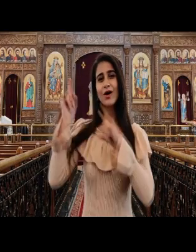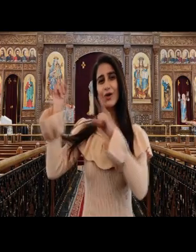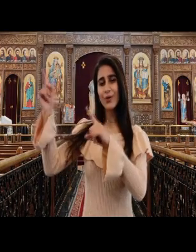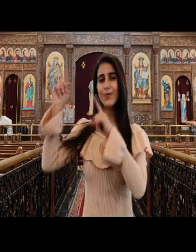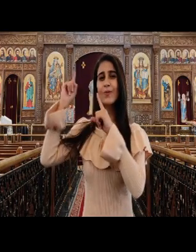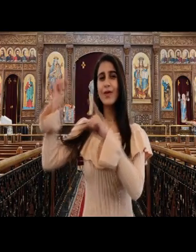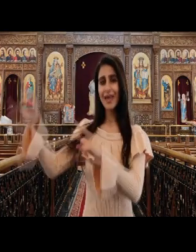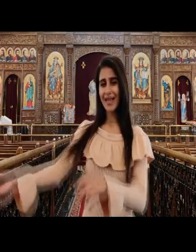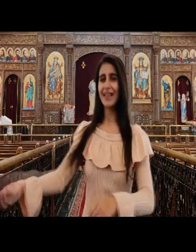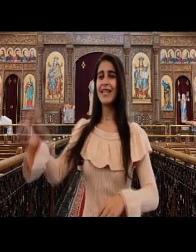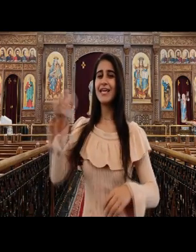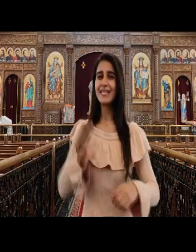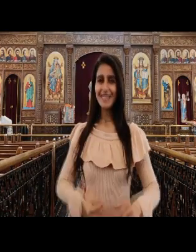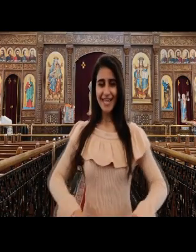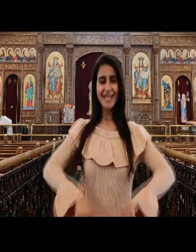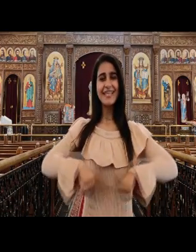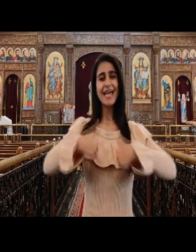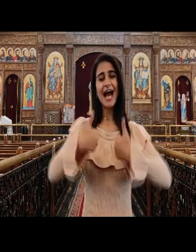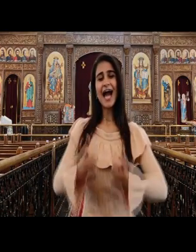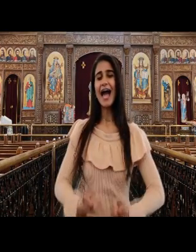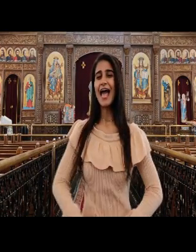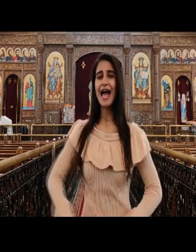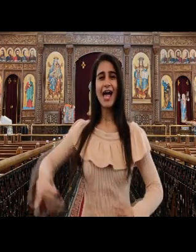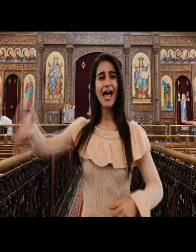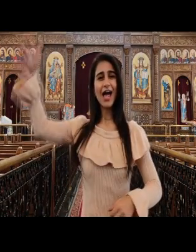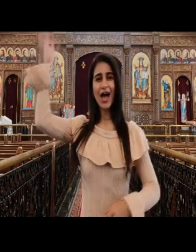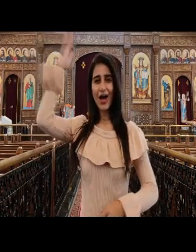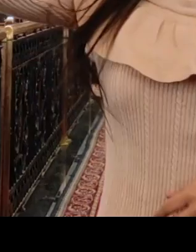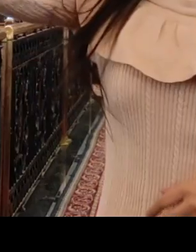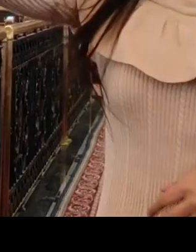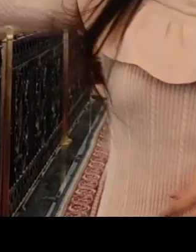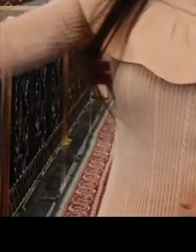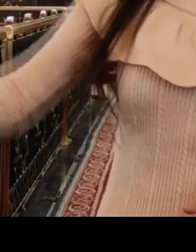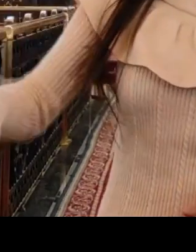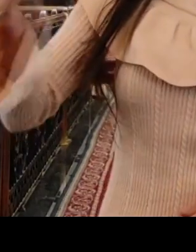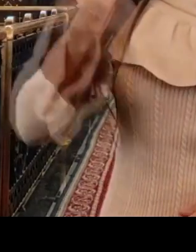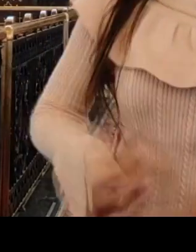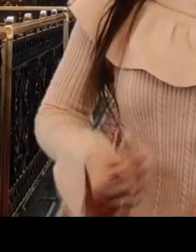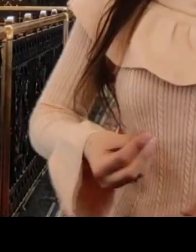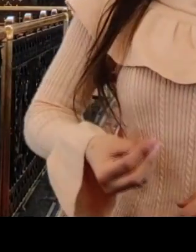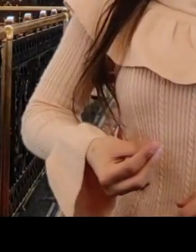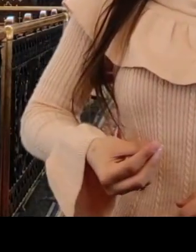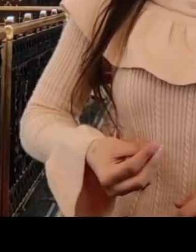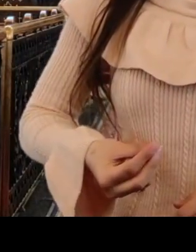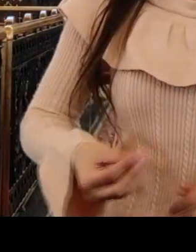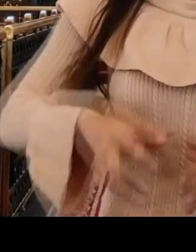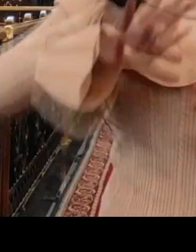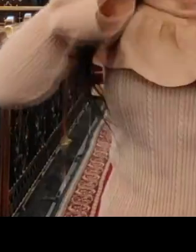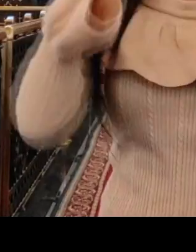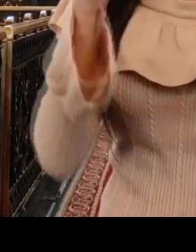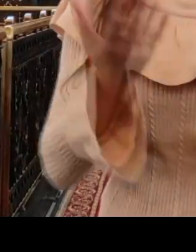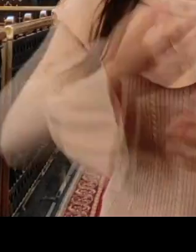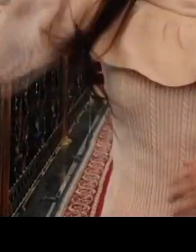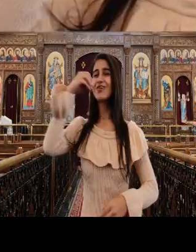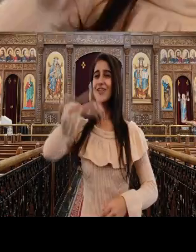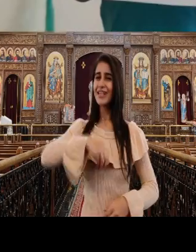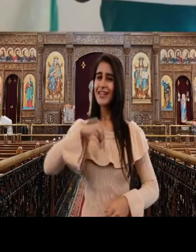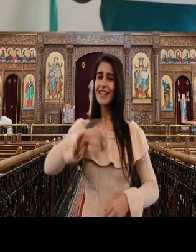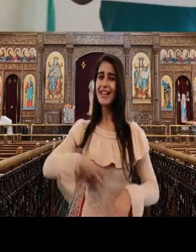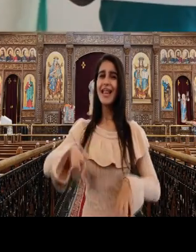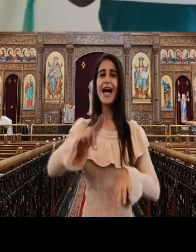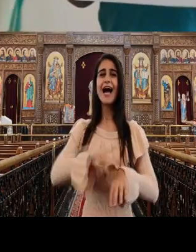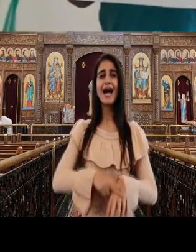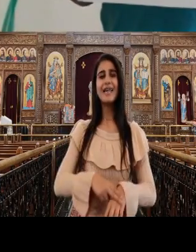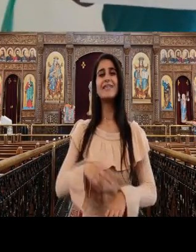يا ربي ياللي اديتني حياه والنعمه بتشوط بيها